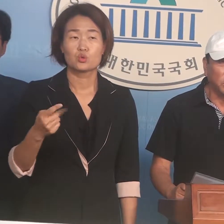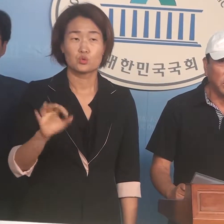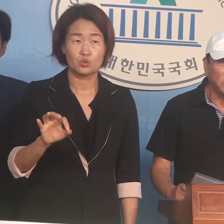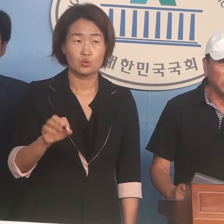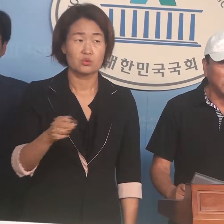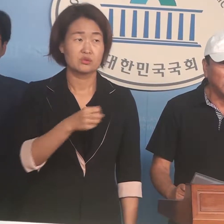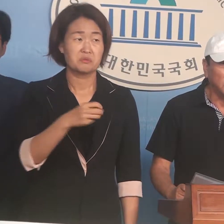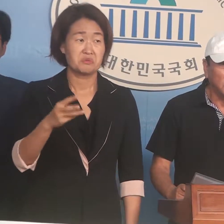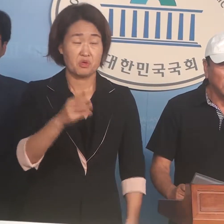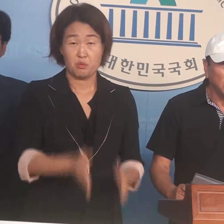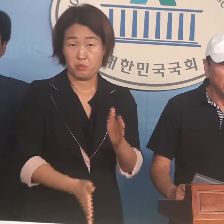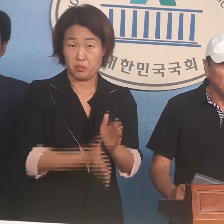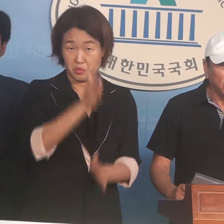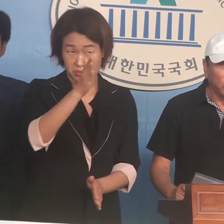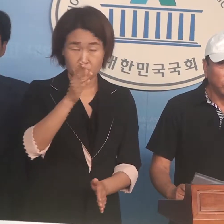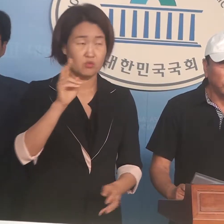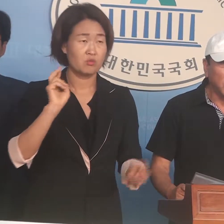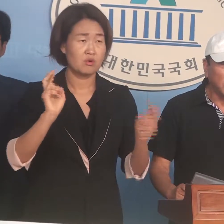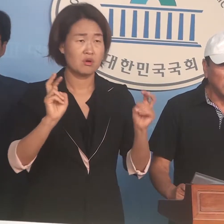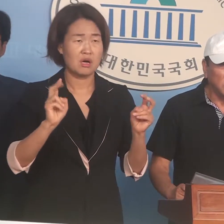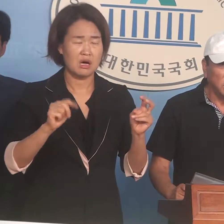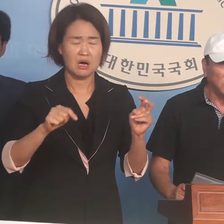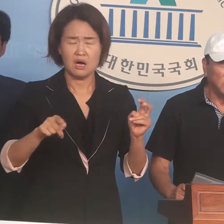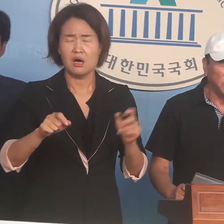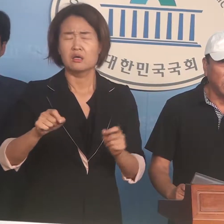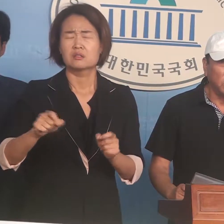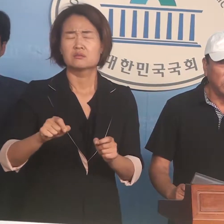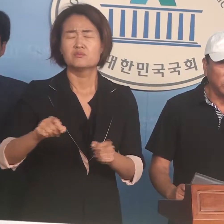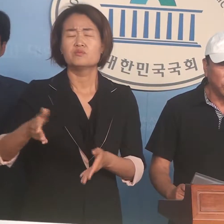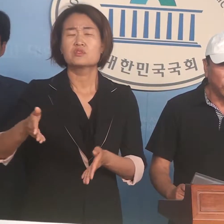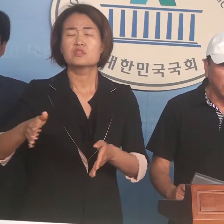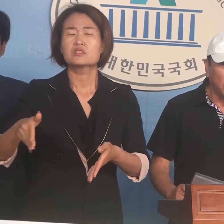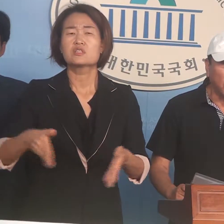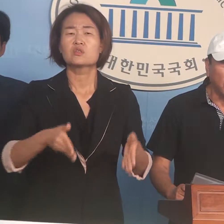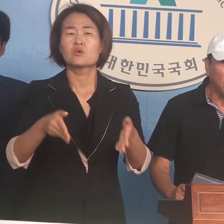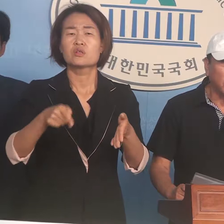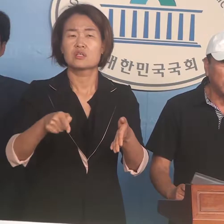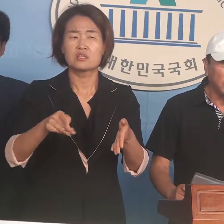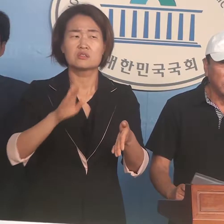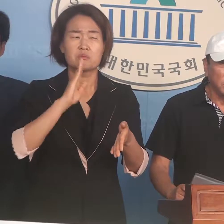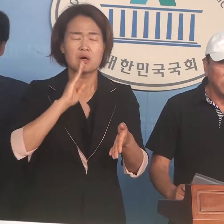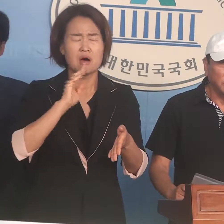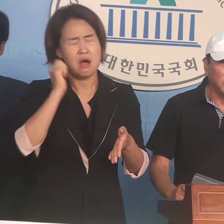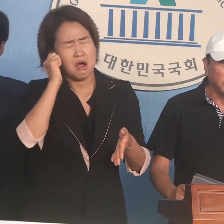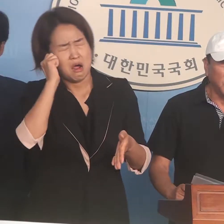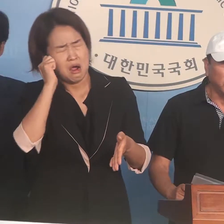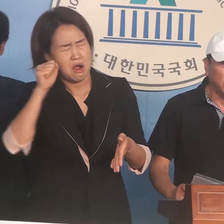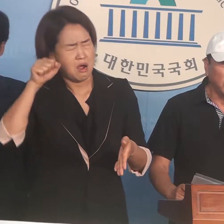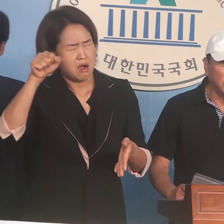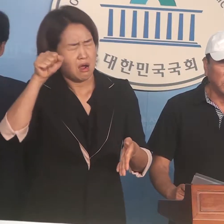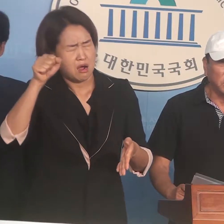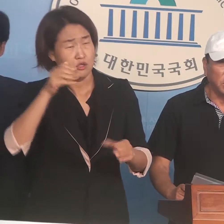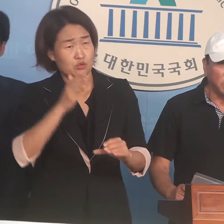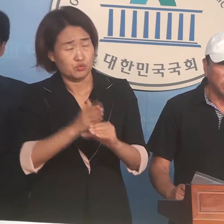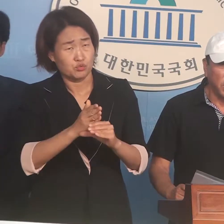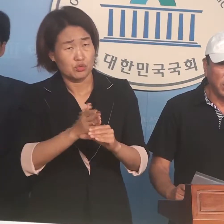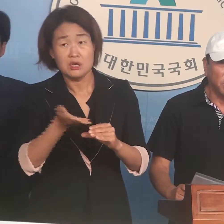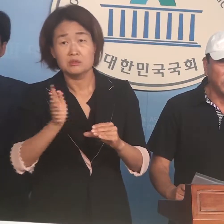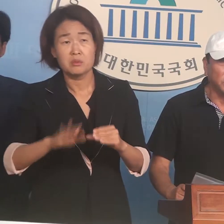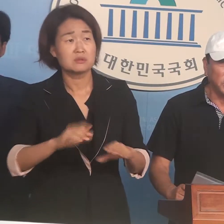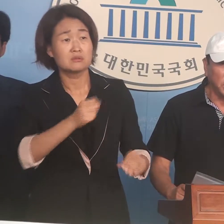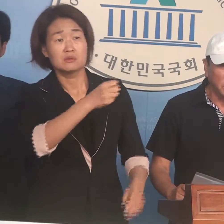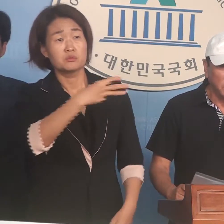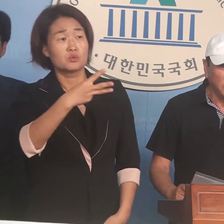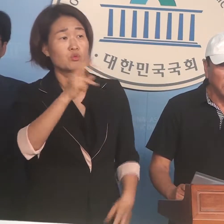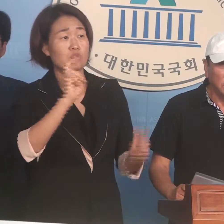삼성전자 본사에서 노숙 생활을 2년째 지금 하고 있는데도 불구하고 삼성에서 아주 이렇다 저렇다는 말